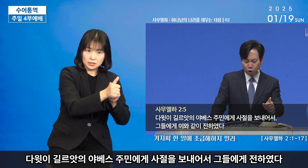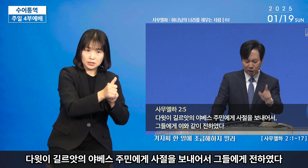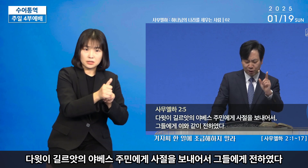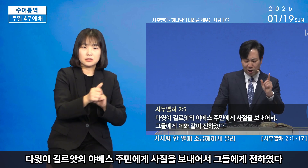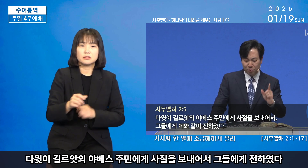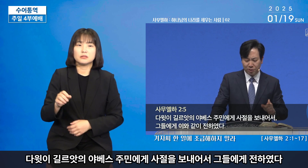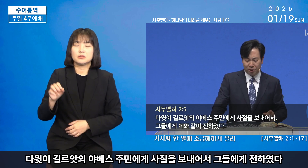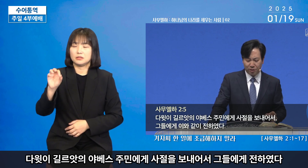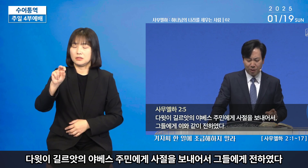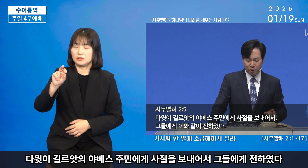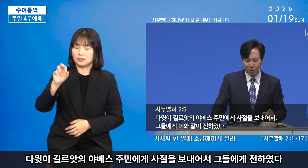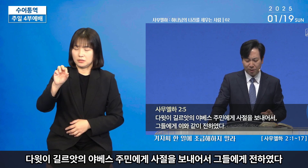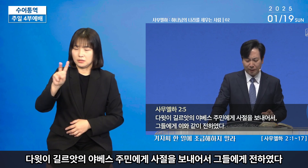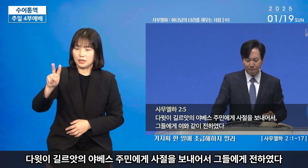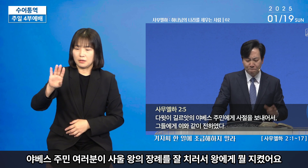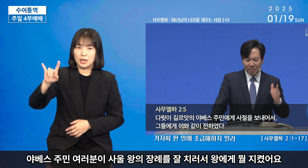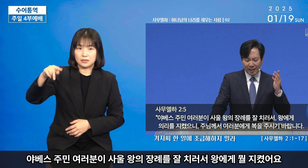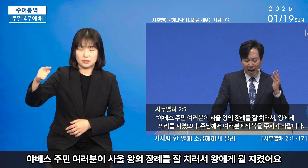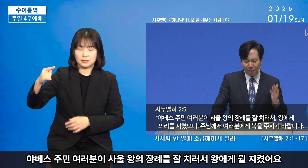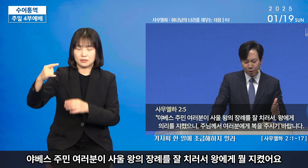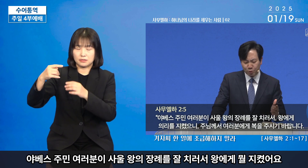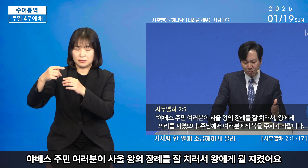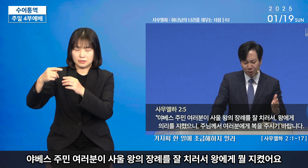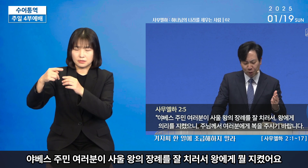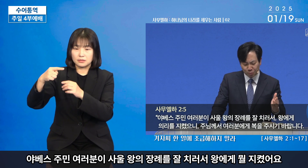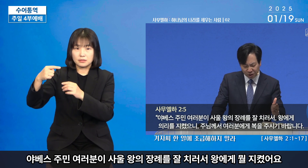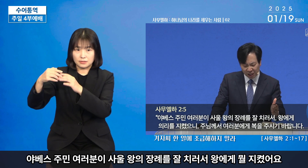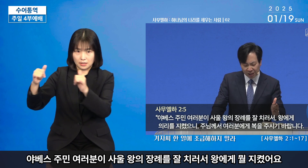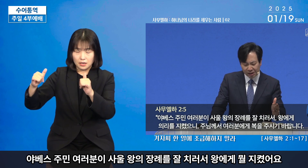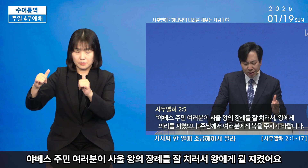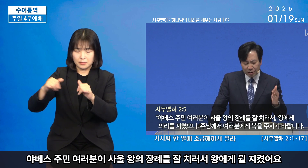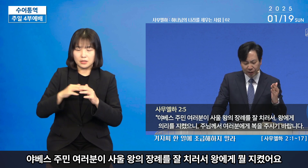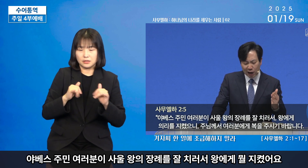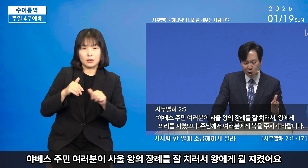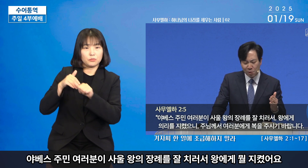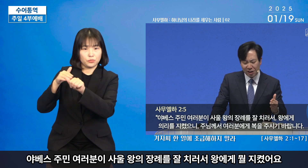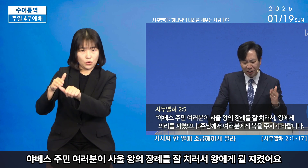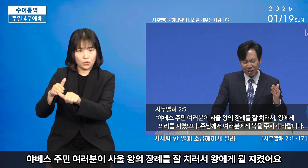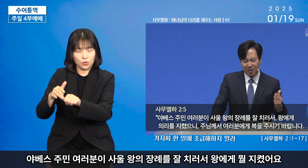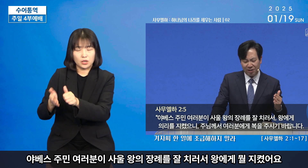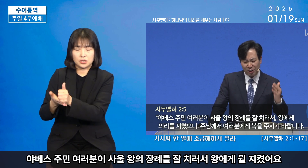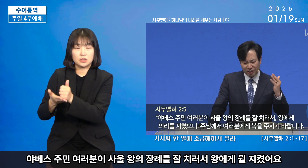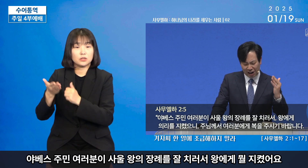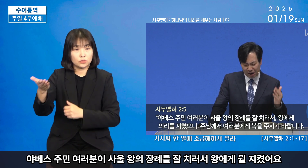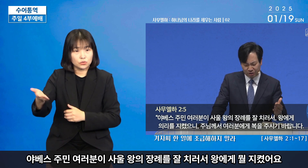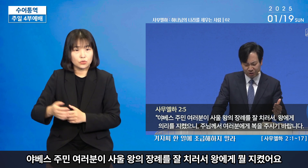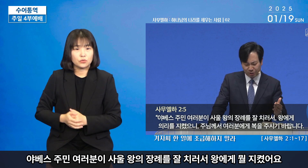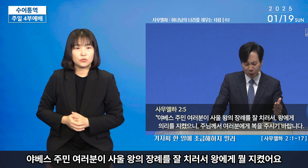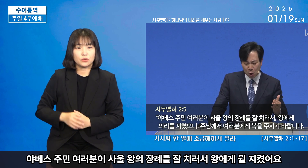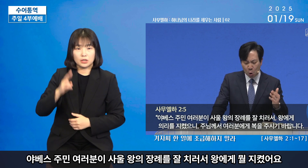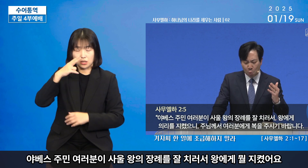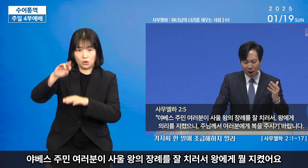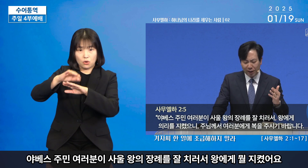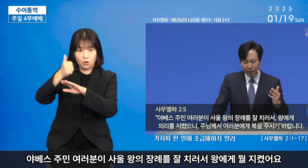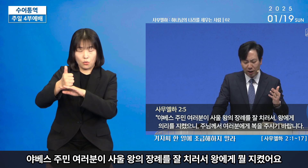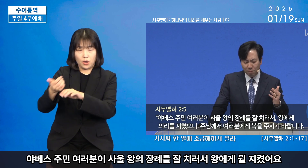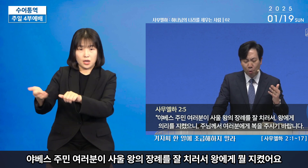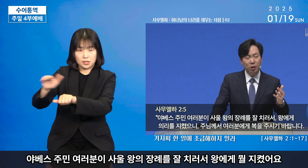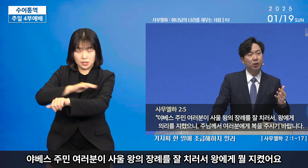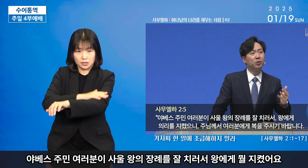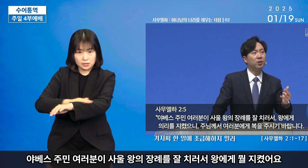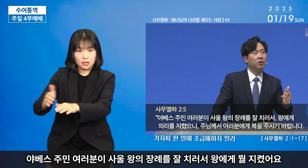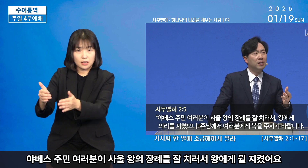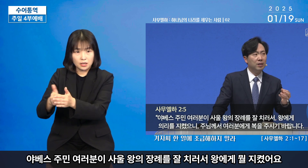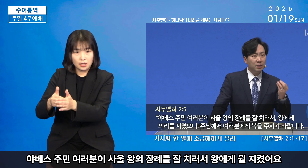사람에게 사절을 보내서 그들에게 전하였다. 야베스 주민 여러분이 사울 왕의 장례를 잘 치러서 왕에게